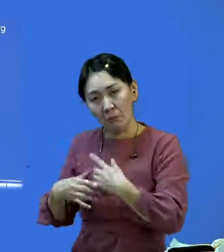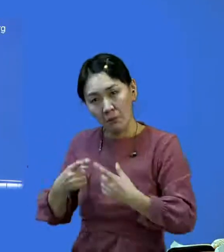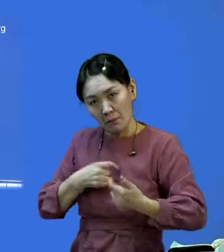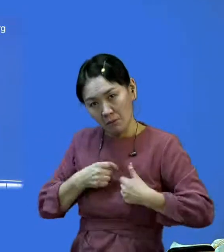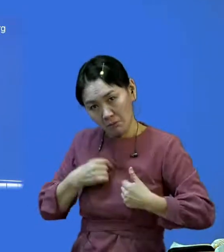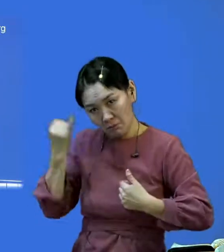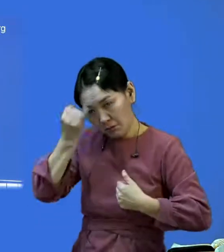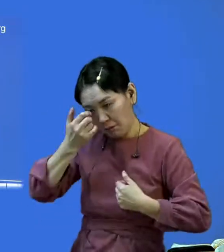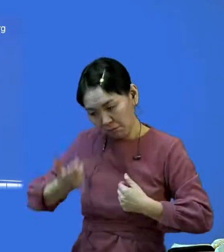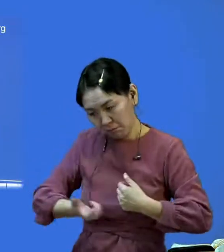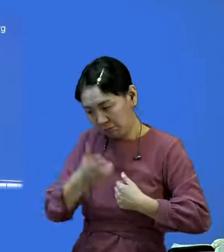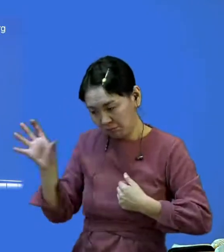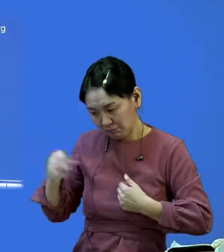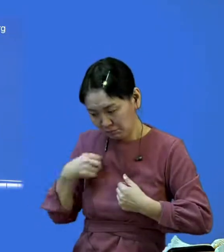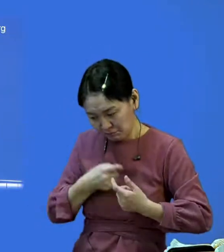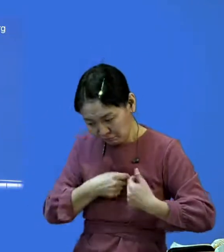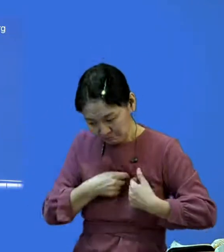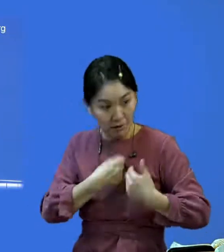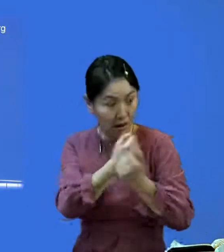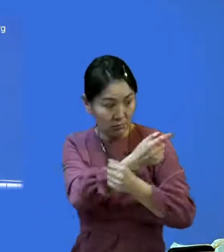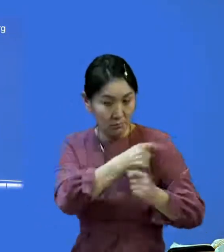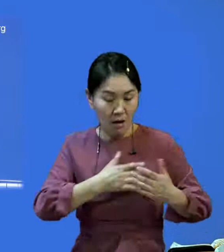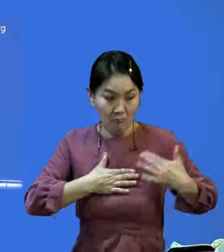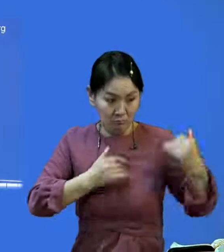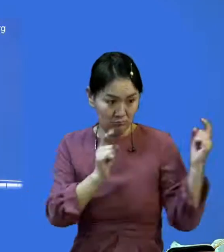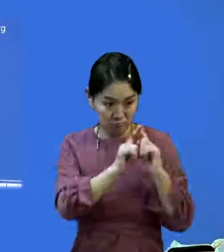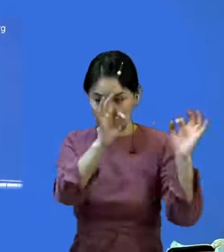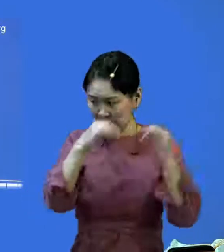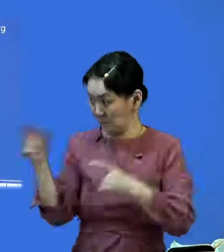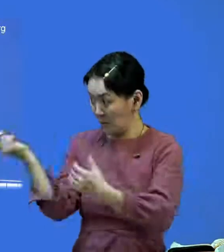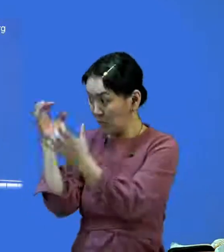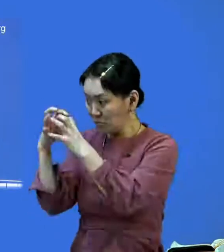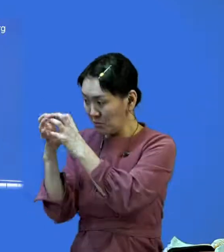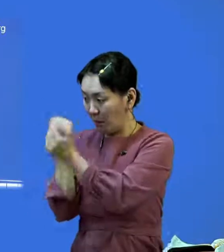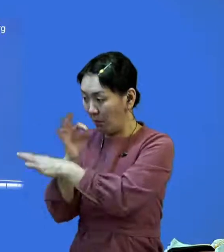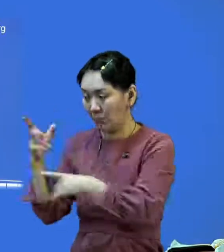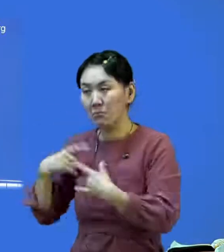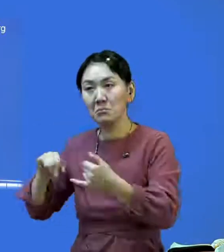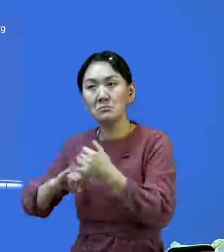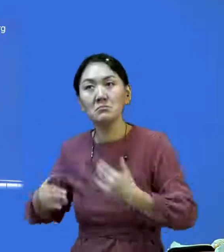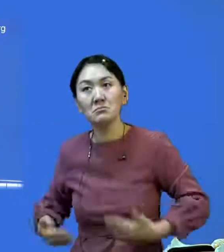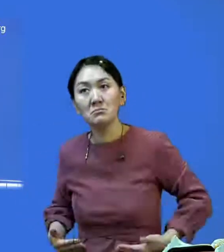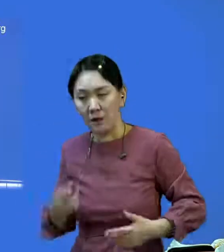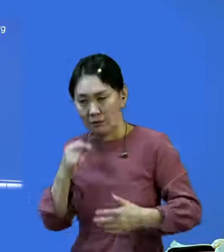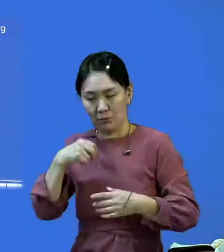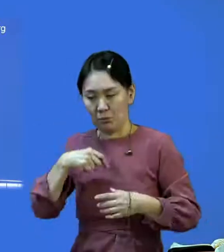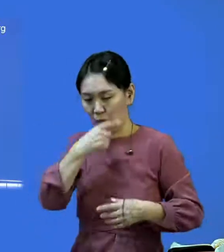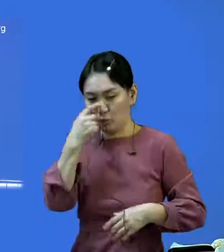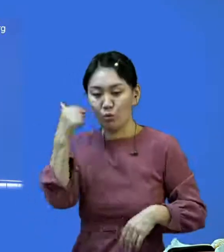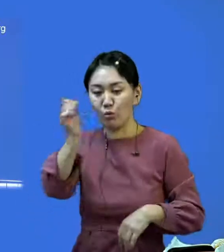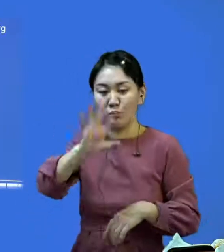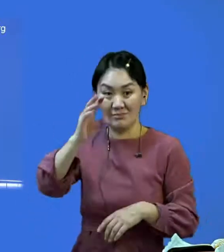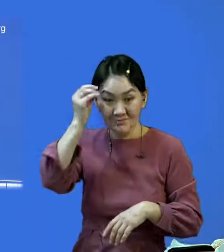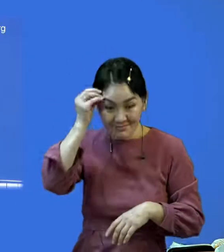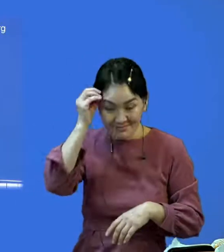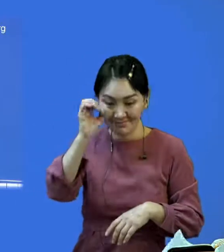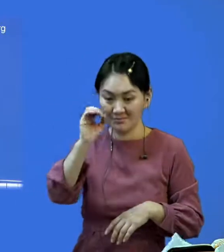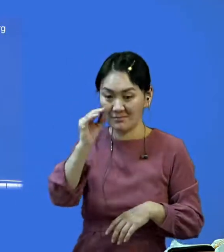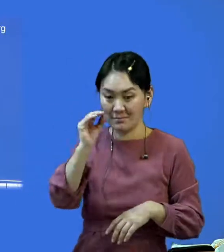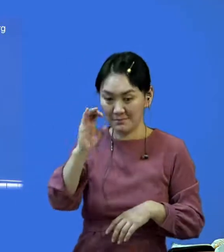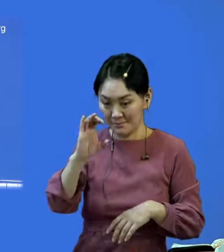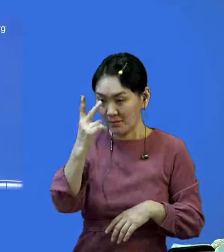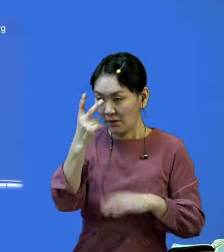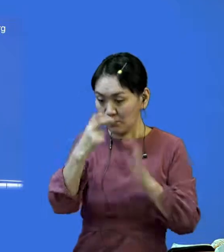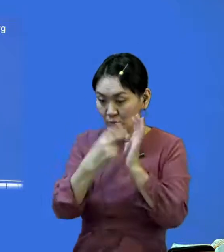гим нүгэл хилэнц дотор байсан сүнс маань амьдрсан амьлсан. Тийм учраас Эфес 2:4-5 дээрээс харуул